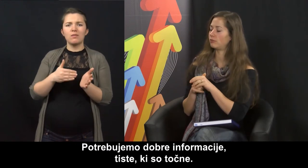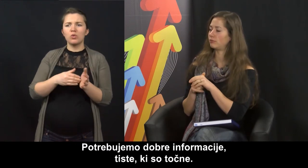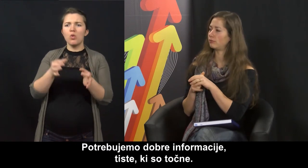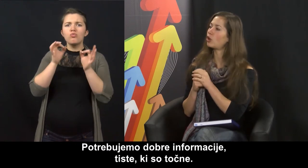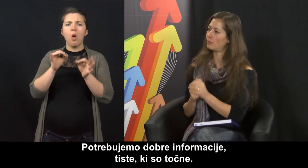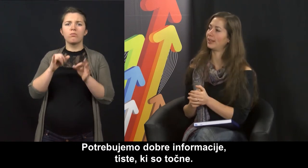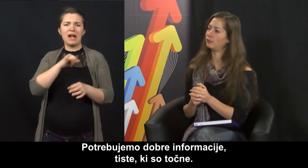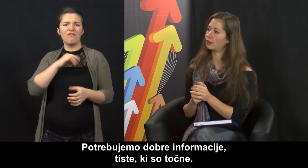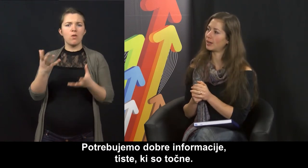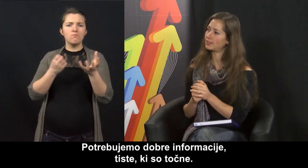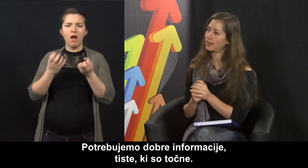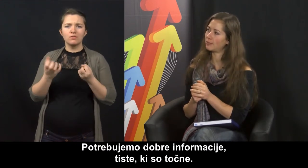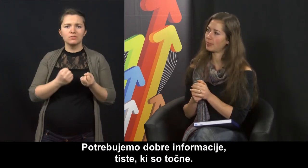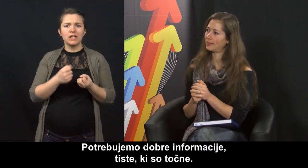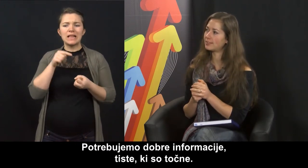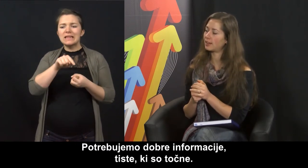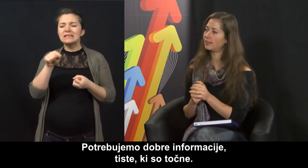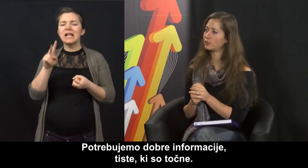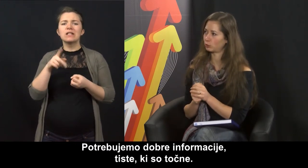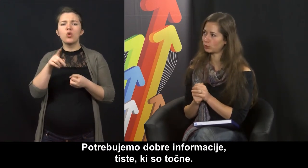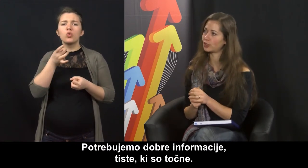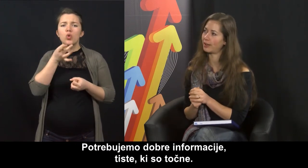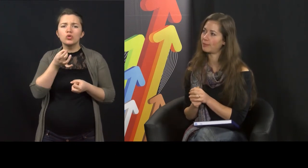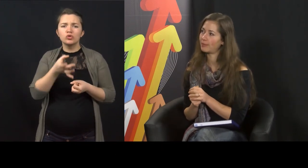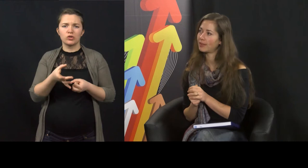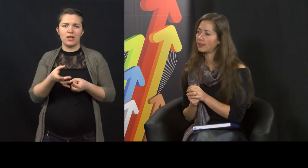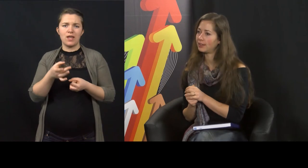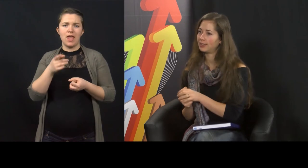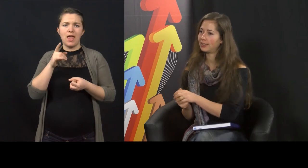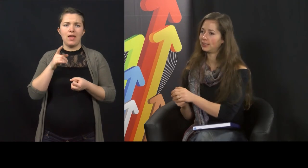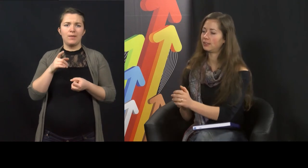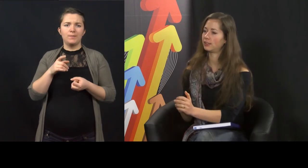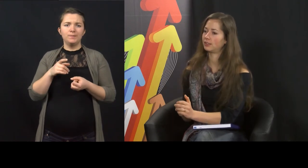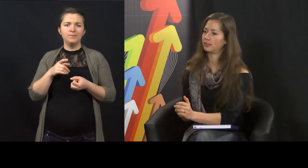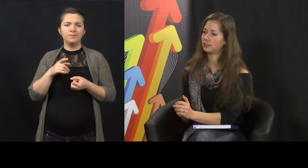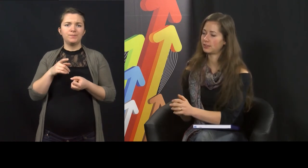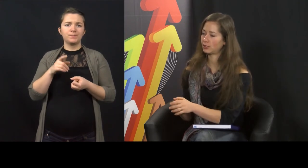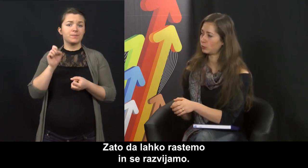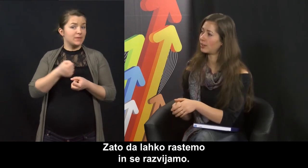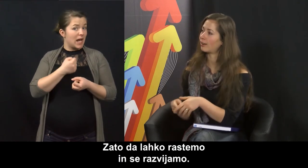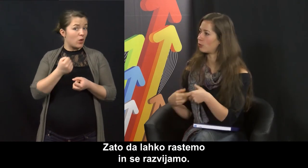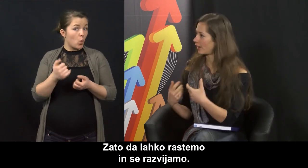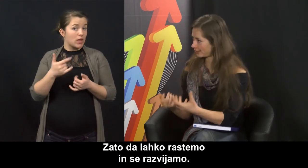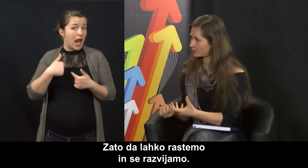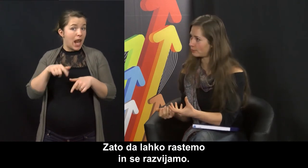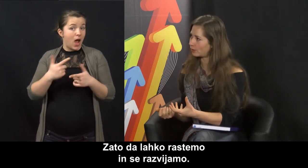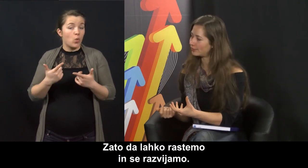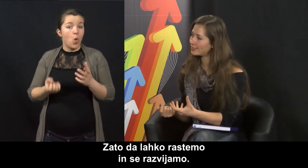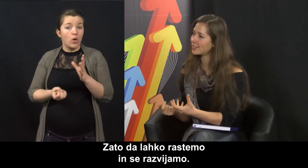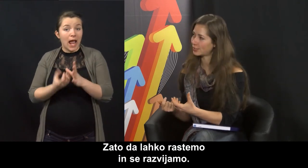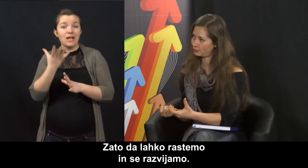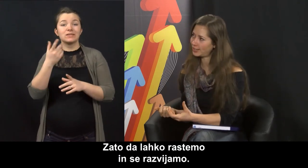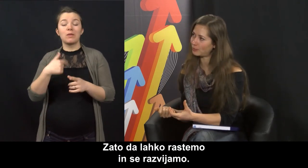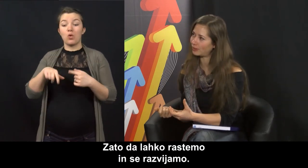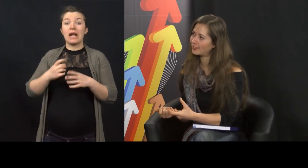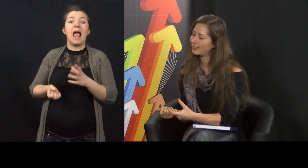Potrebujemo dobre informacije, tiste, ki so točne. In zato, da lahko rastemo in